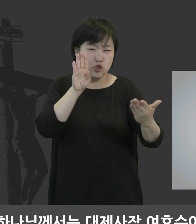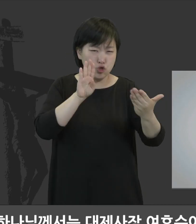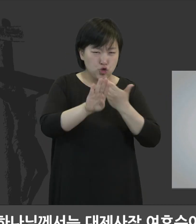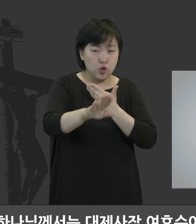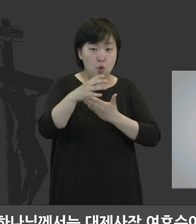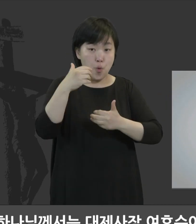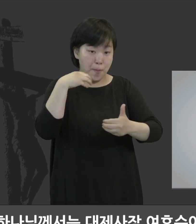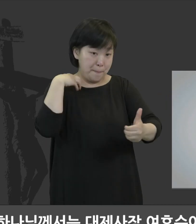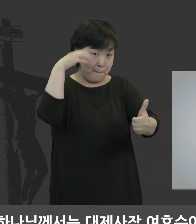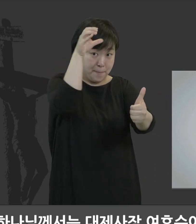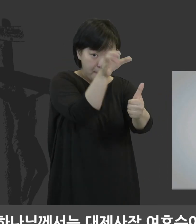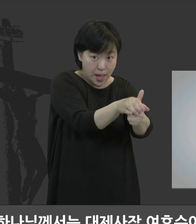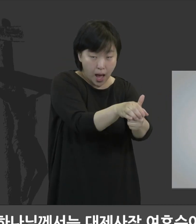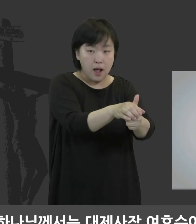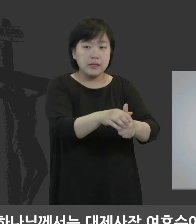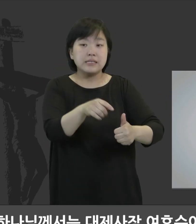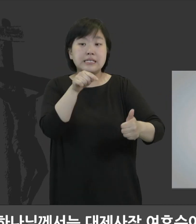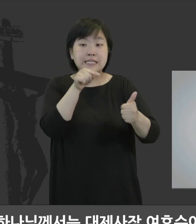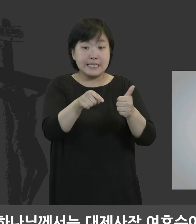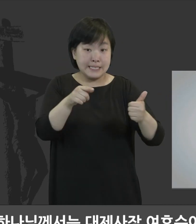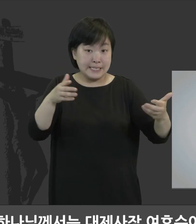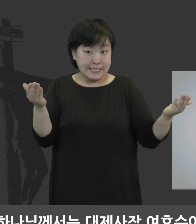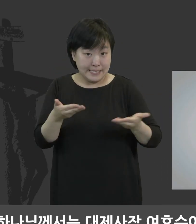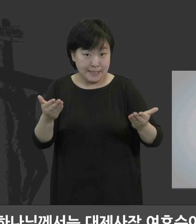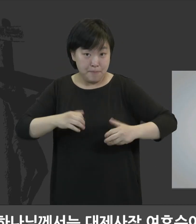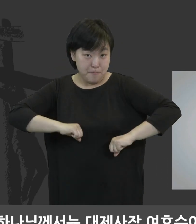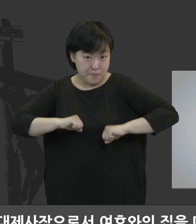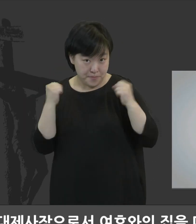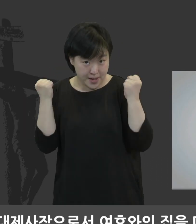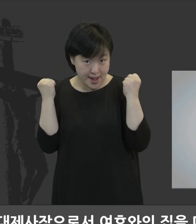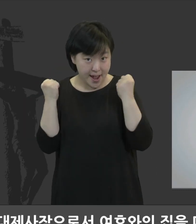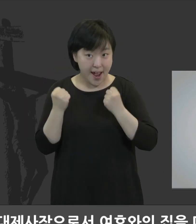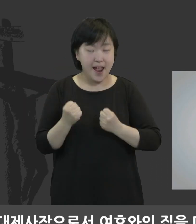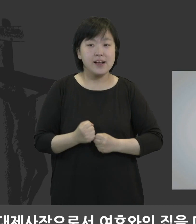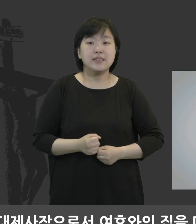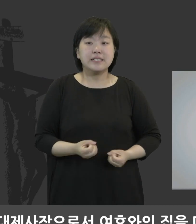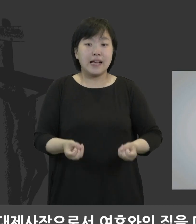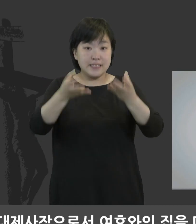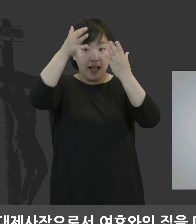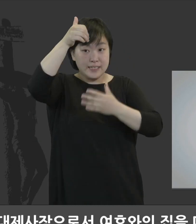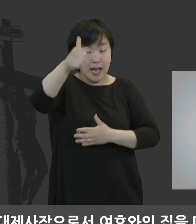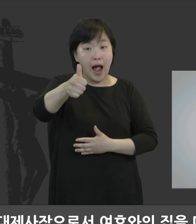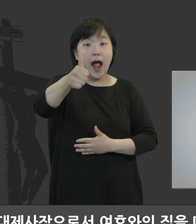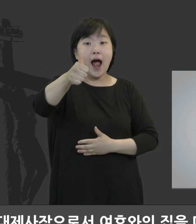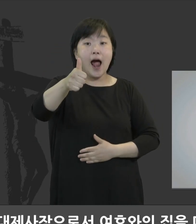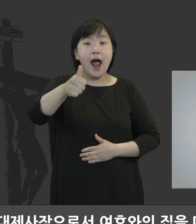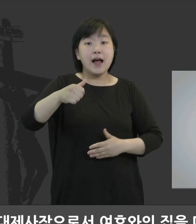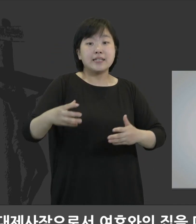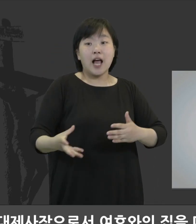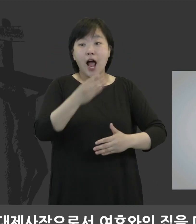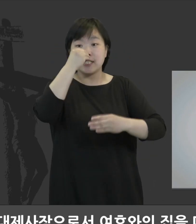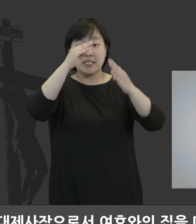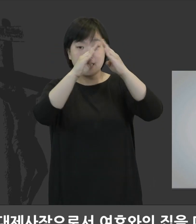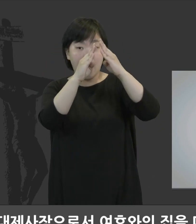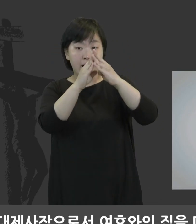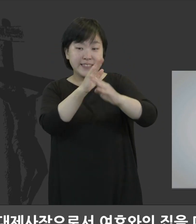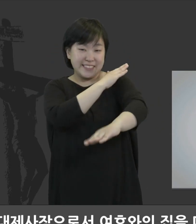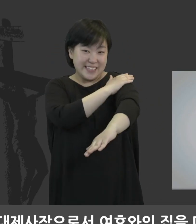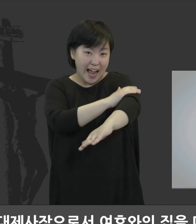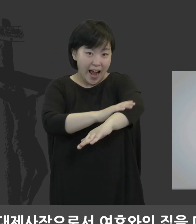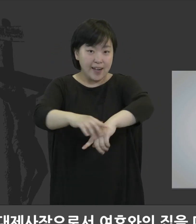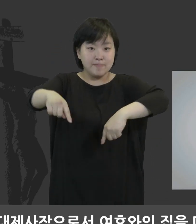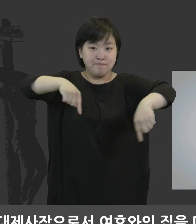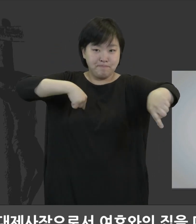사명을 맡기시는데, 그가 계명을 지키면 대제사장으로서 여호와의 집을 다스리고 하늘에 속한